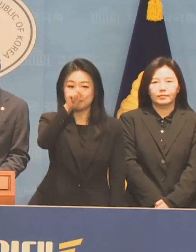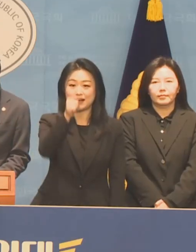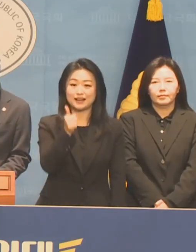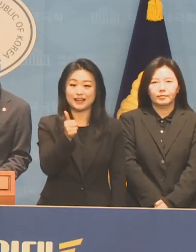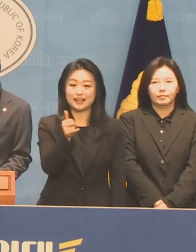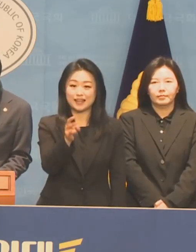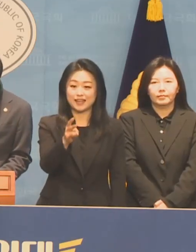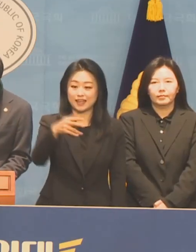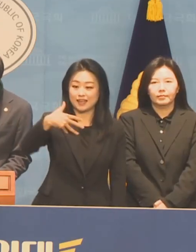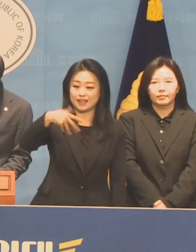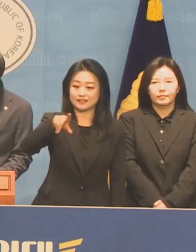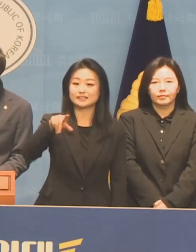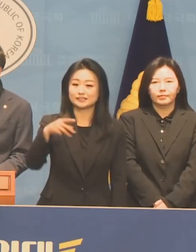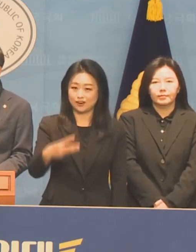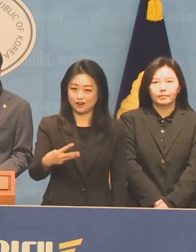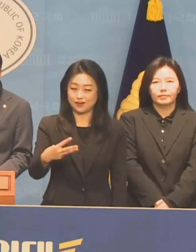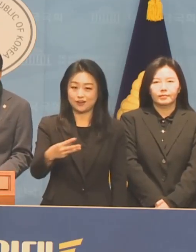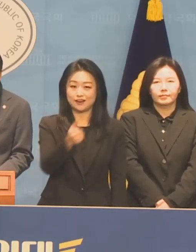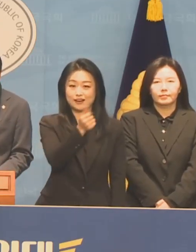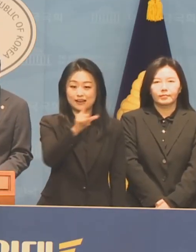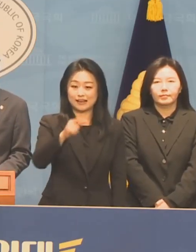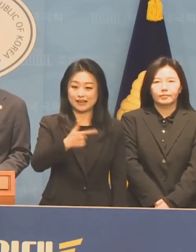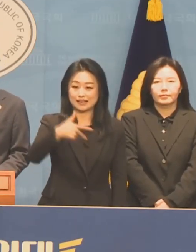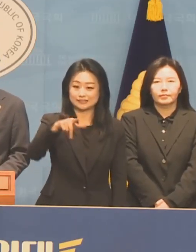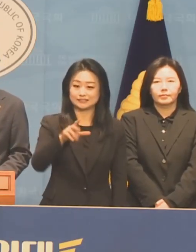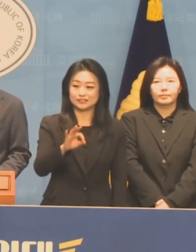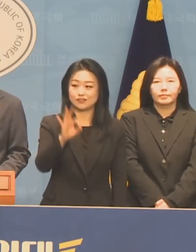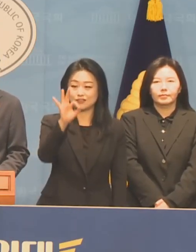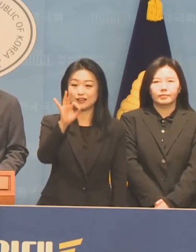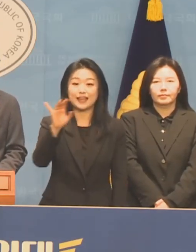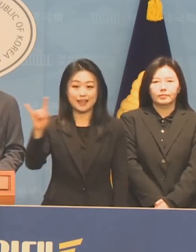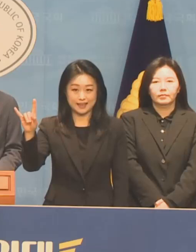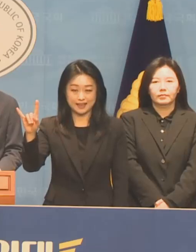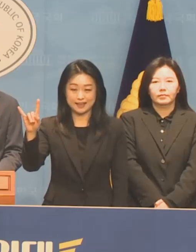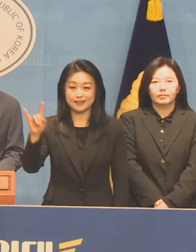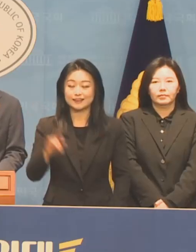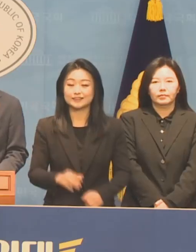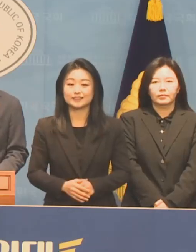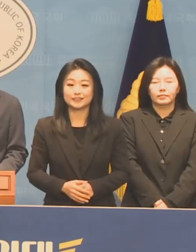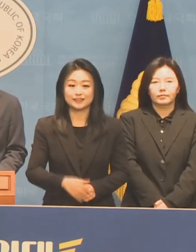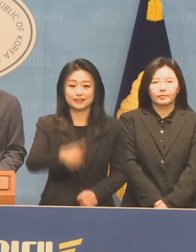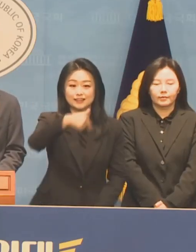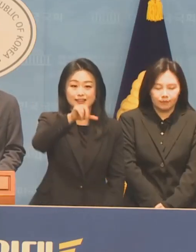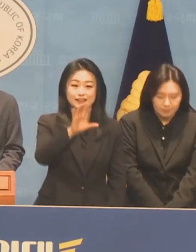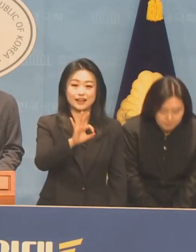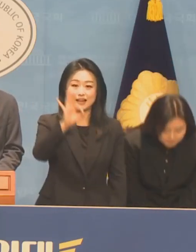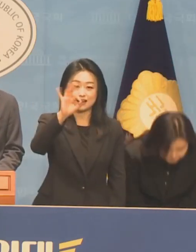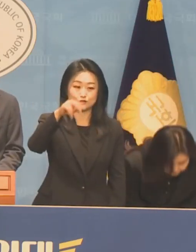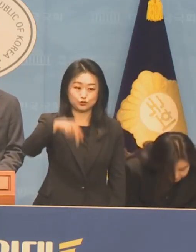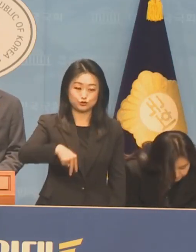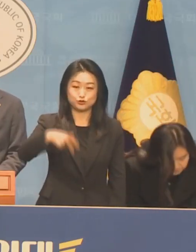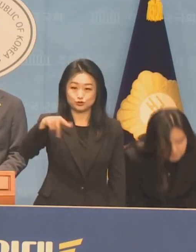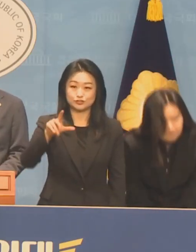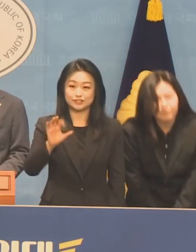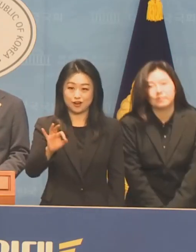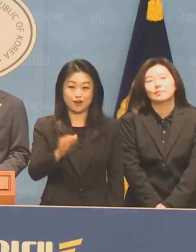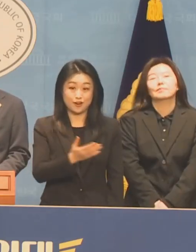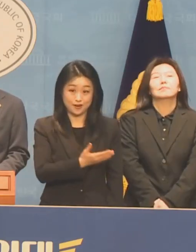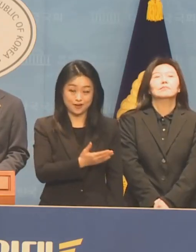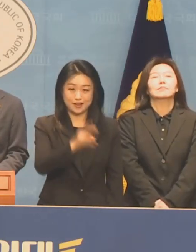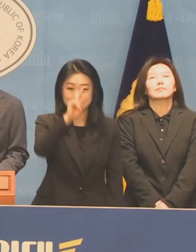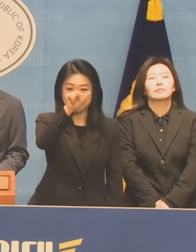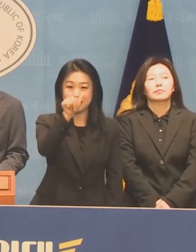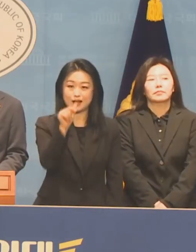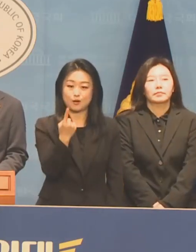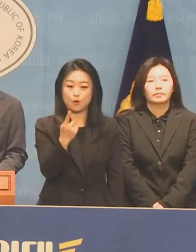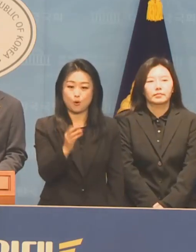박해철 의원님, 한정혜 위원장님, 그다음에 강유정 의원님, 그다음에